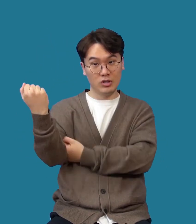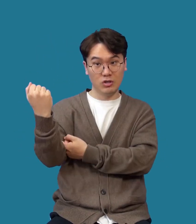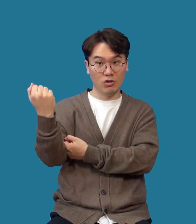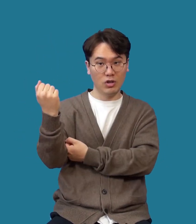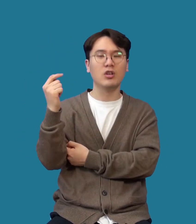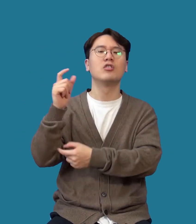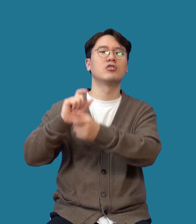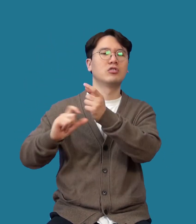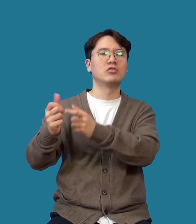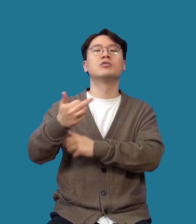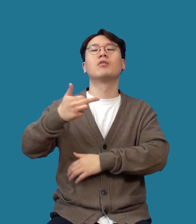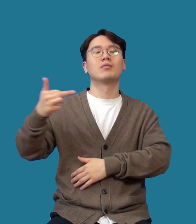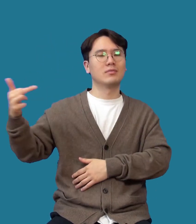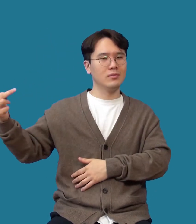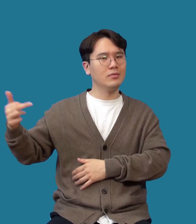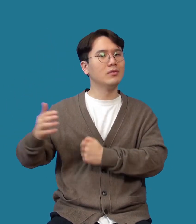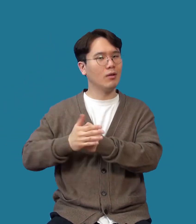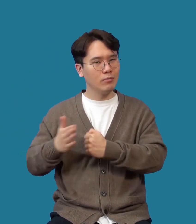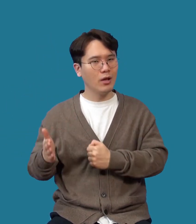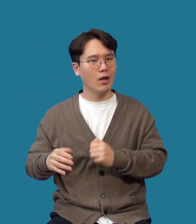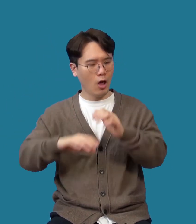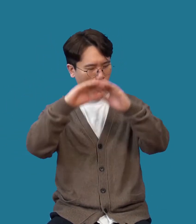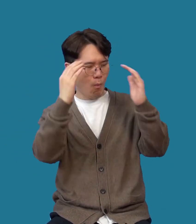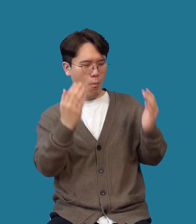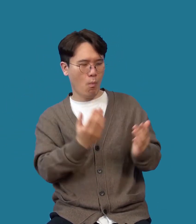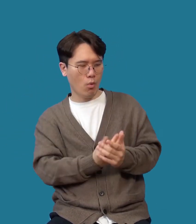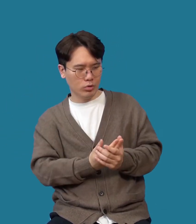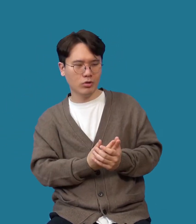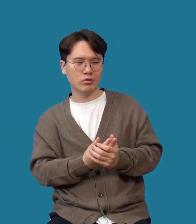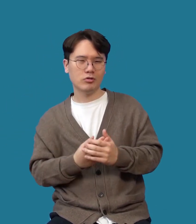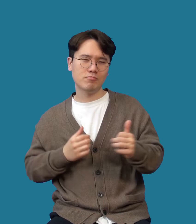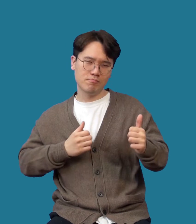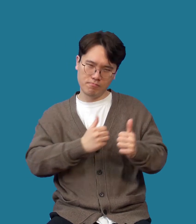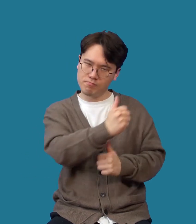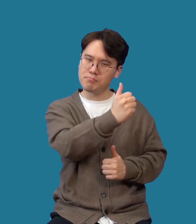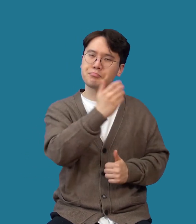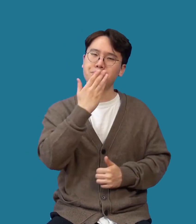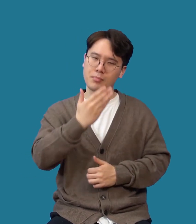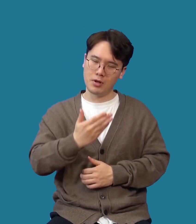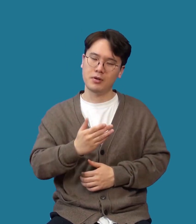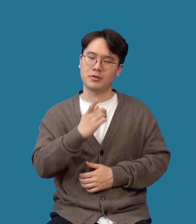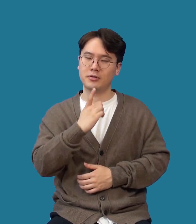더 크기 때문에 그 모든 것을 뿌리치고 이길 수 있다는 것입니다.